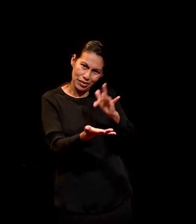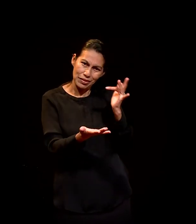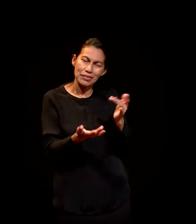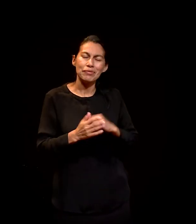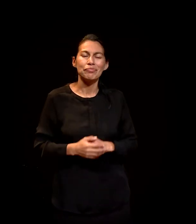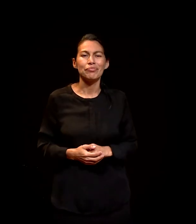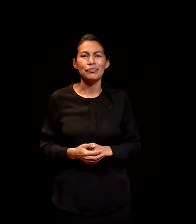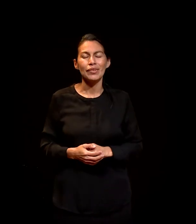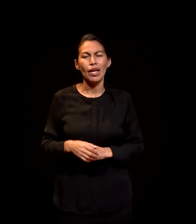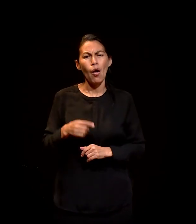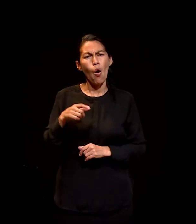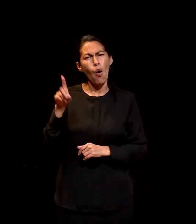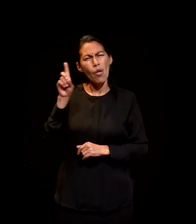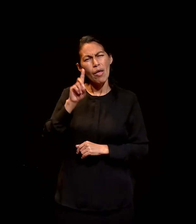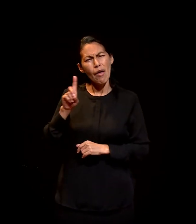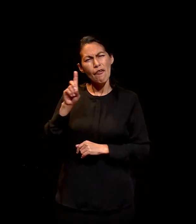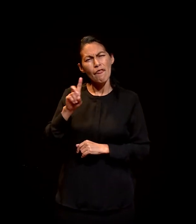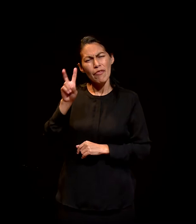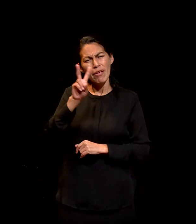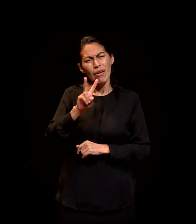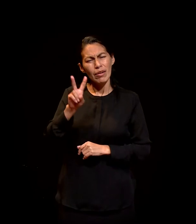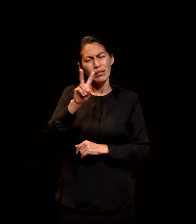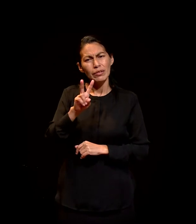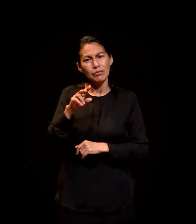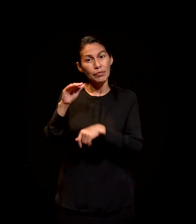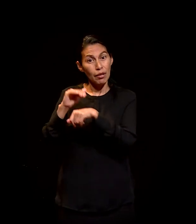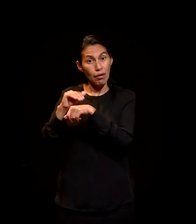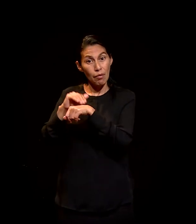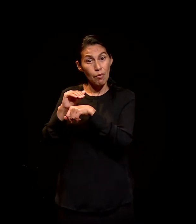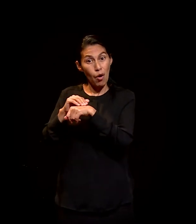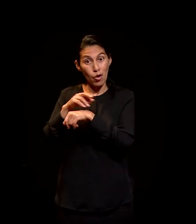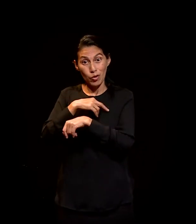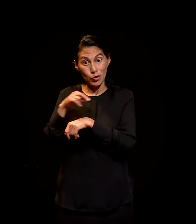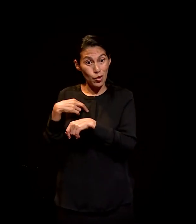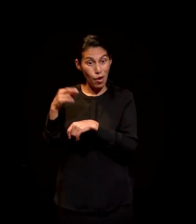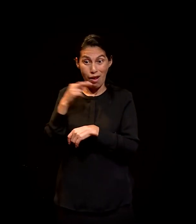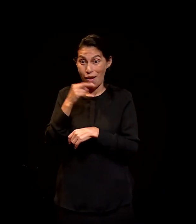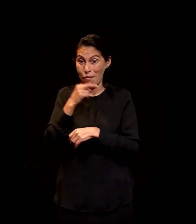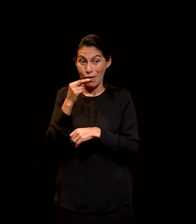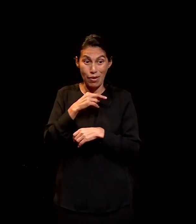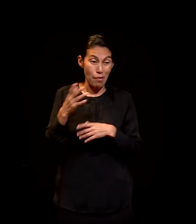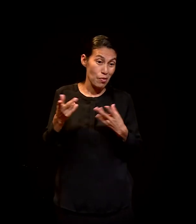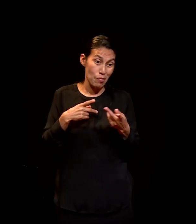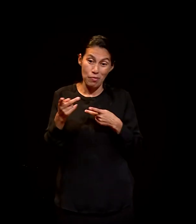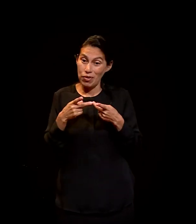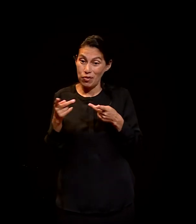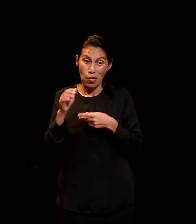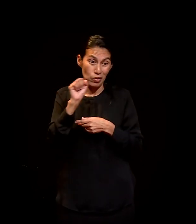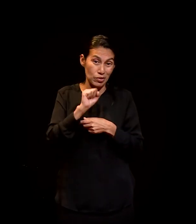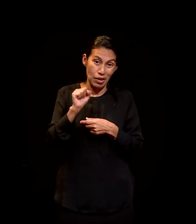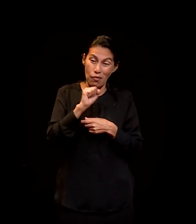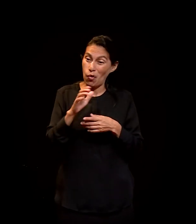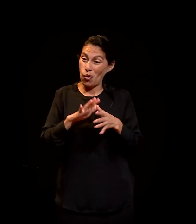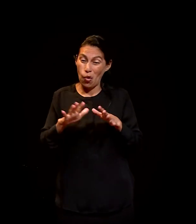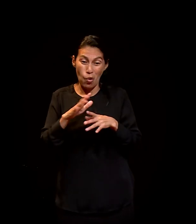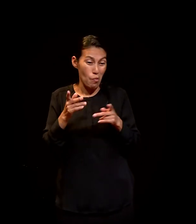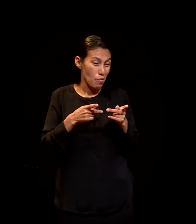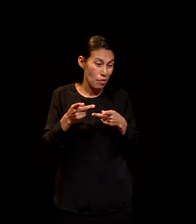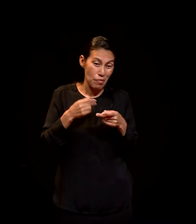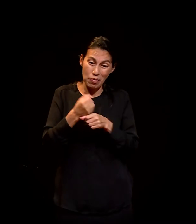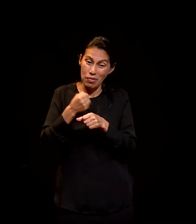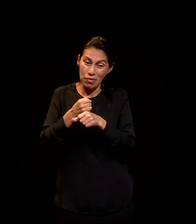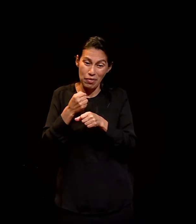llamó a ir a su casa un día viernes y puestos corriendo nos fuimos porque estamos apresurados con los preparativos para el sábado